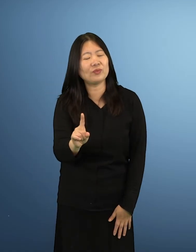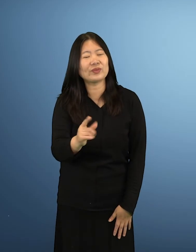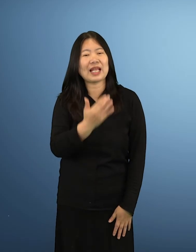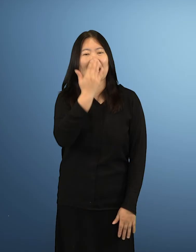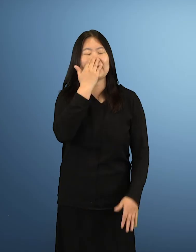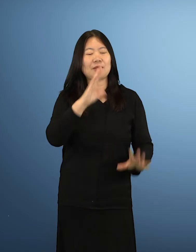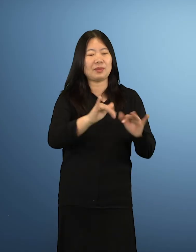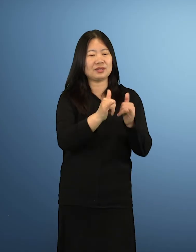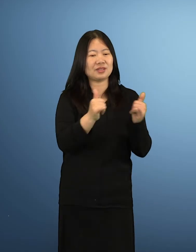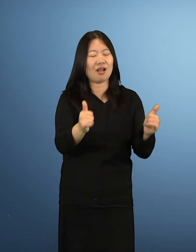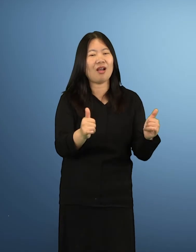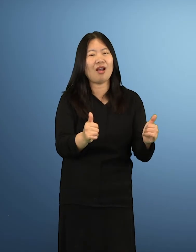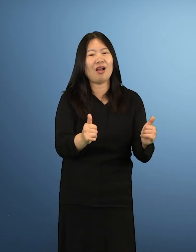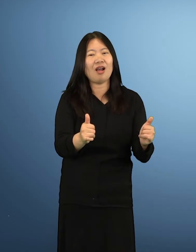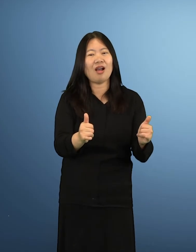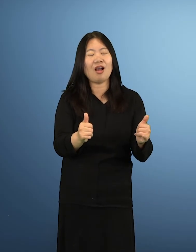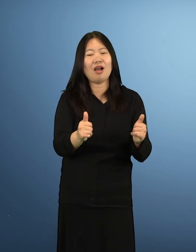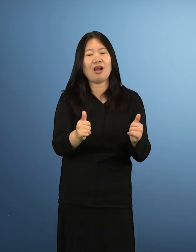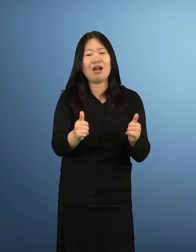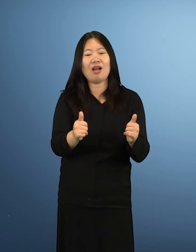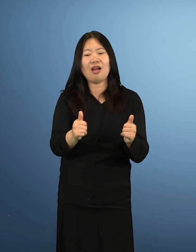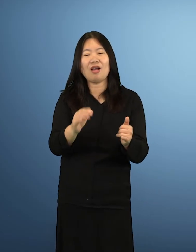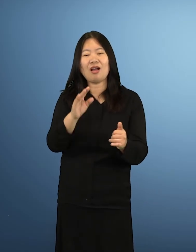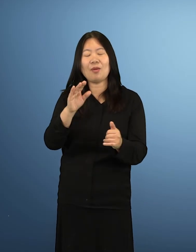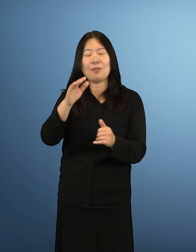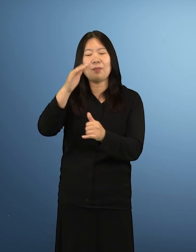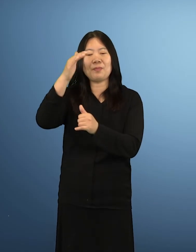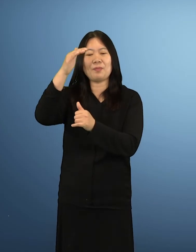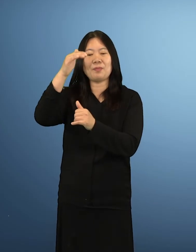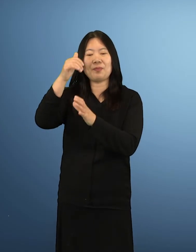이스라엘 백성들이 아무리 타락해도